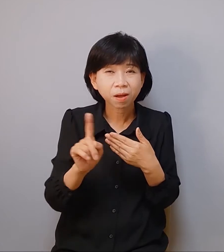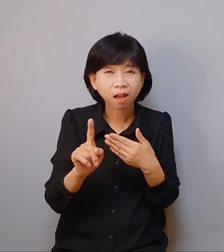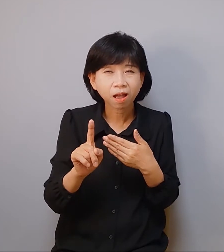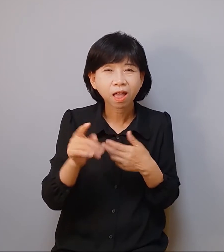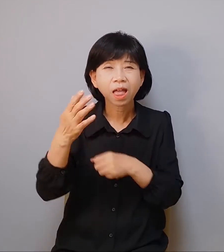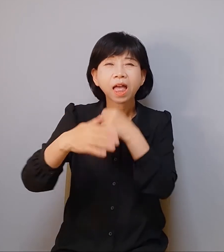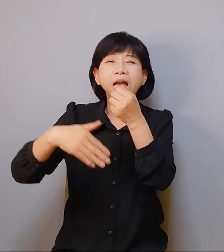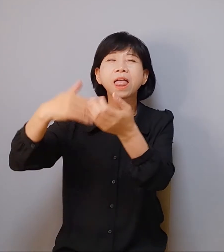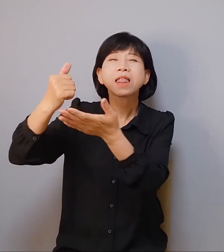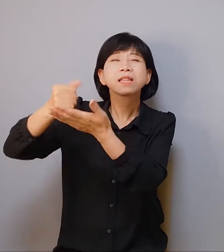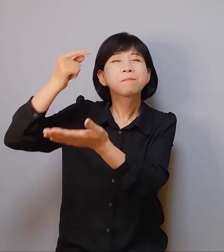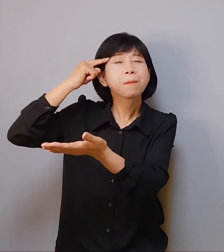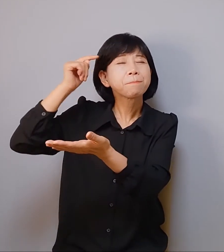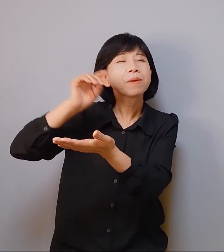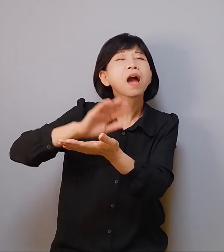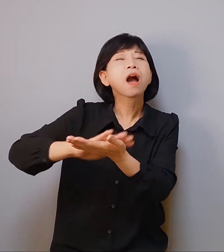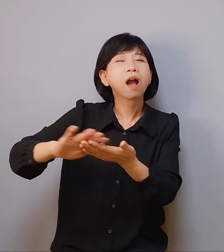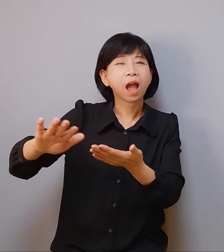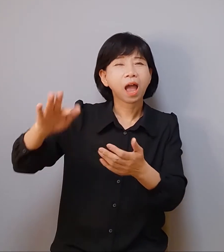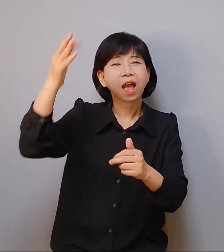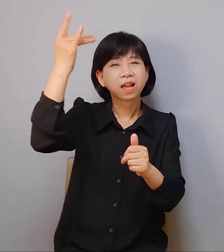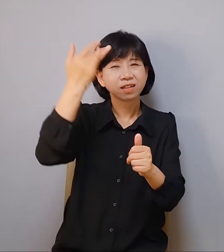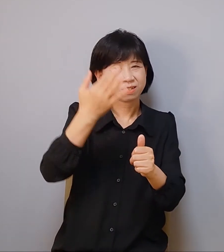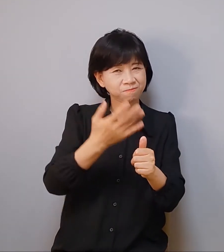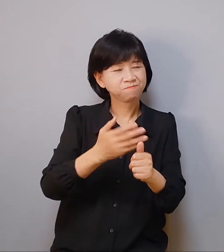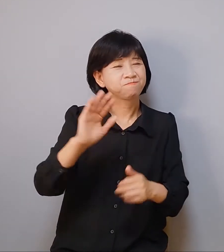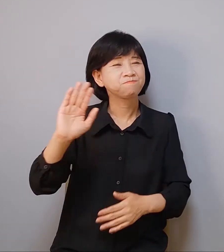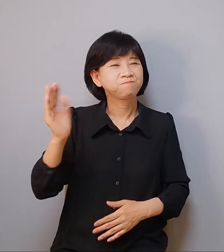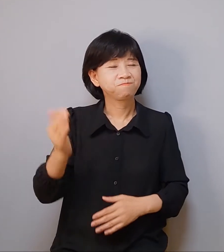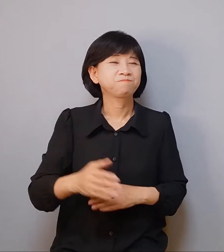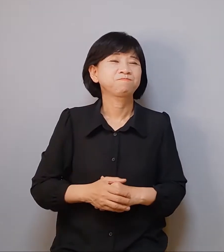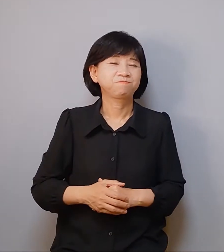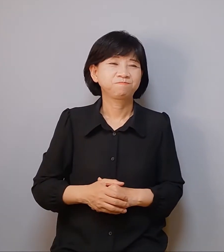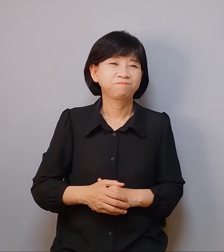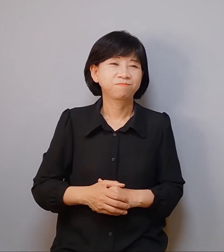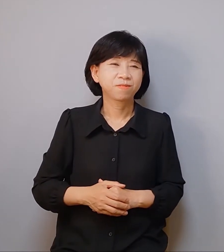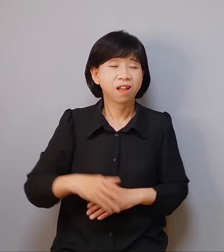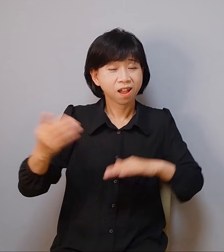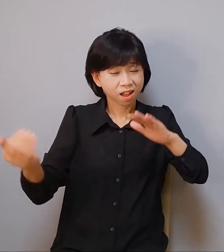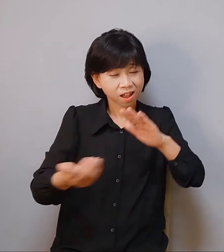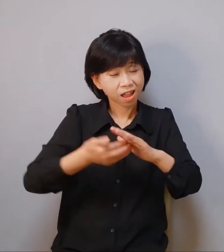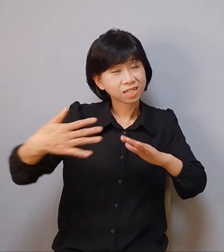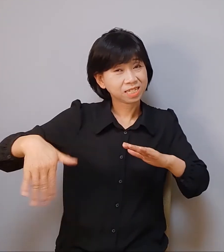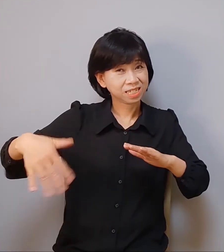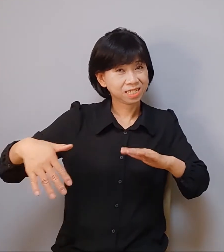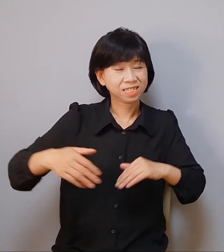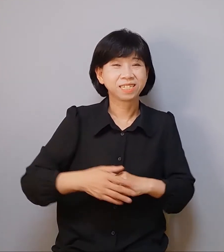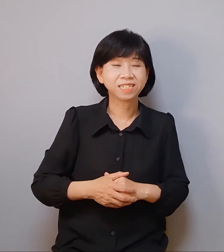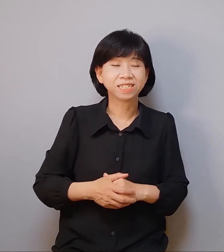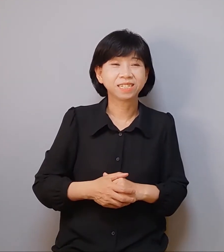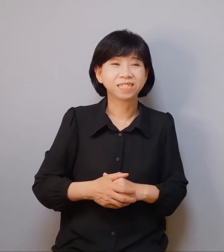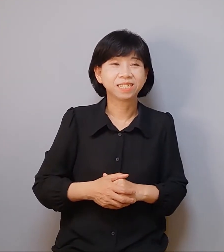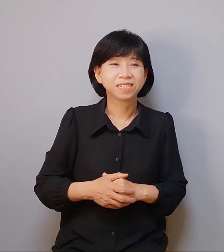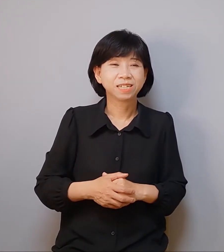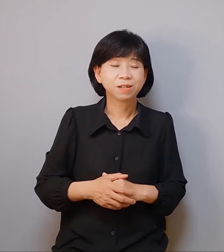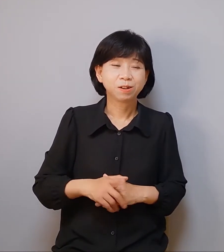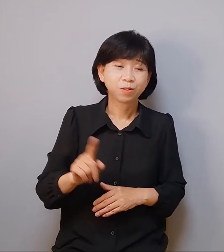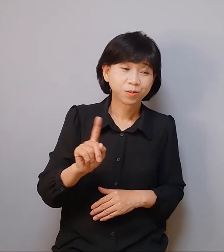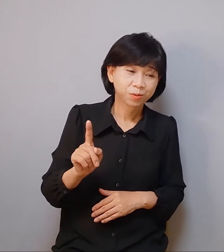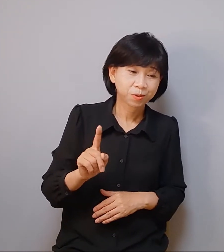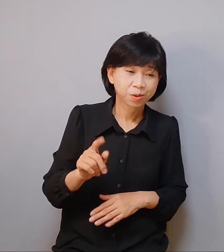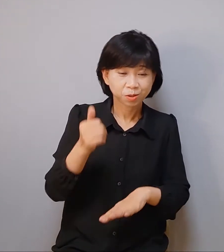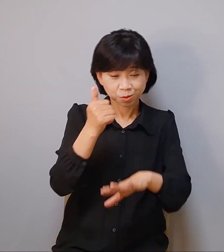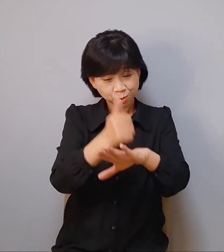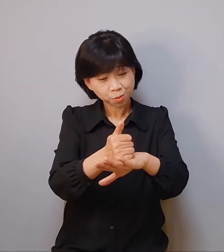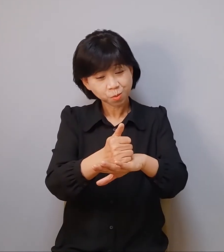거예요. 물론 아직 아무것도 이루어진 게 없습니다. 눈에 보이는, 손에 잡히는 뭔가가 아직은